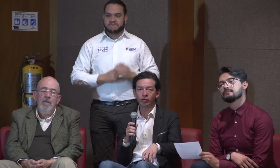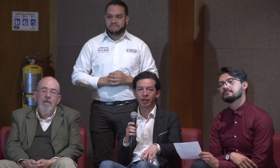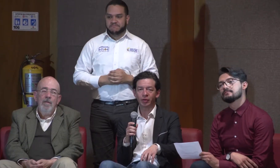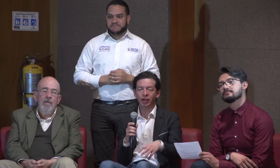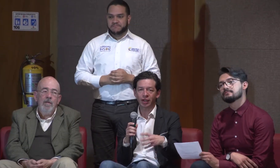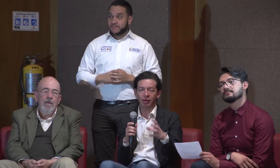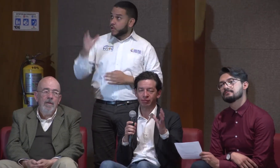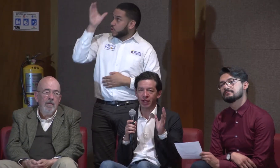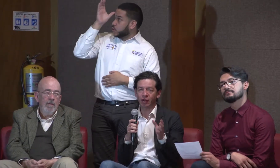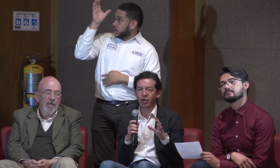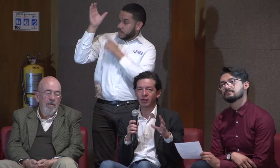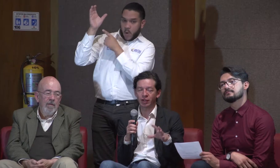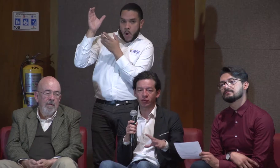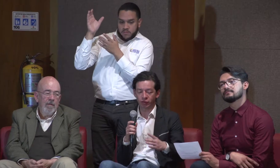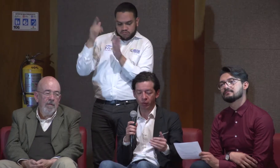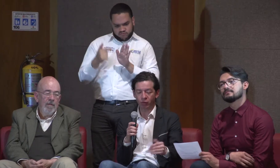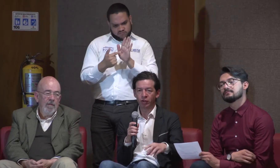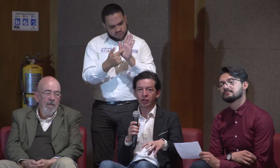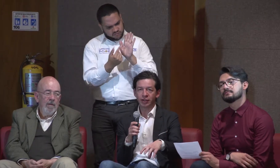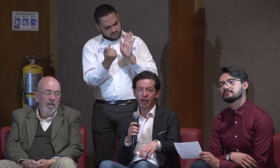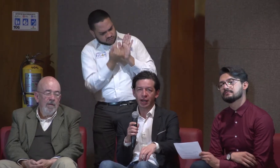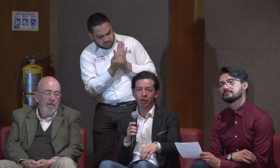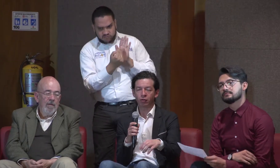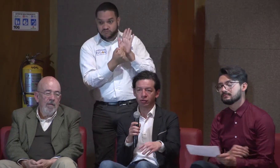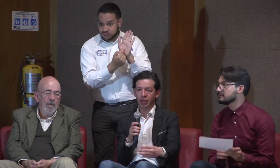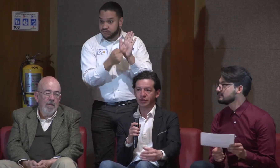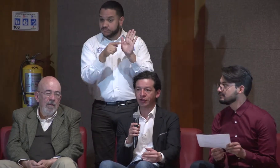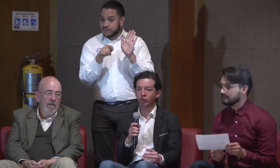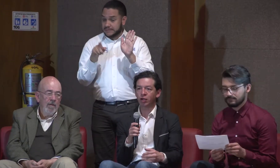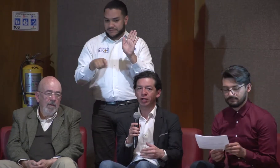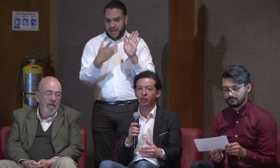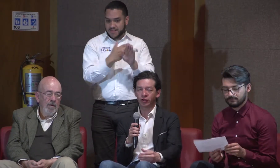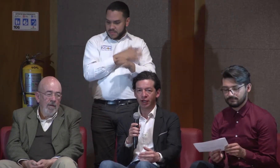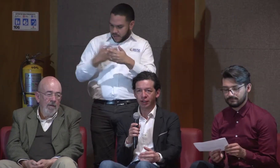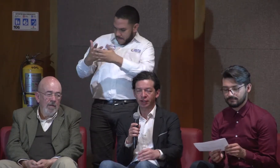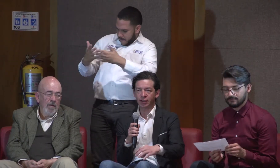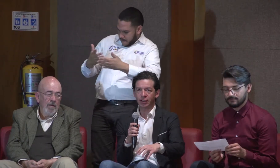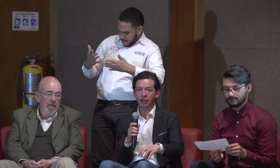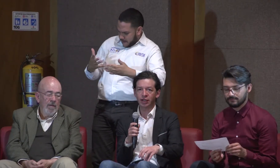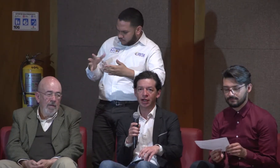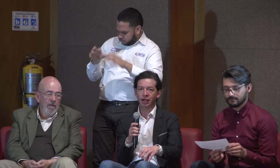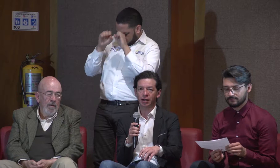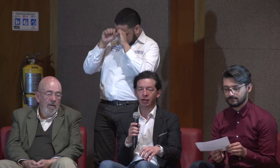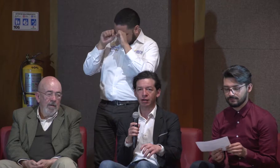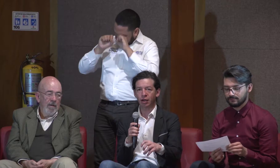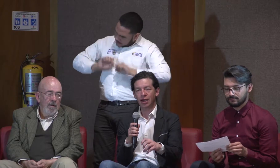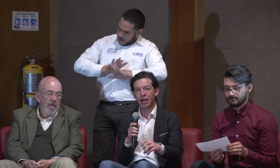un concepto hay que tener en cuenta varias cosas, como tener claro el texto que voy a ilustrar y